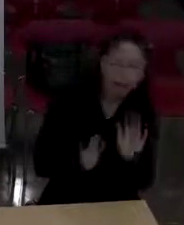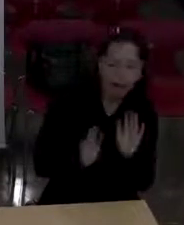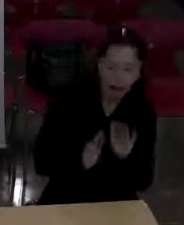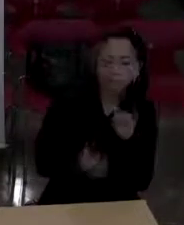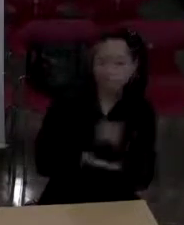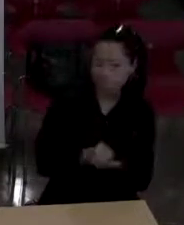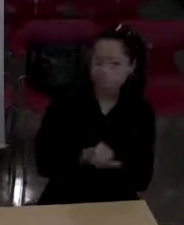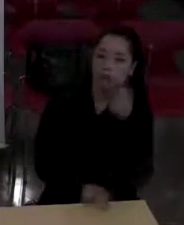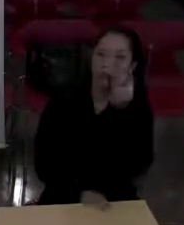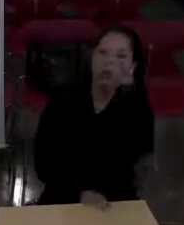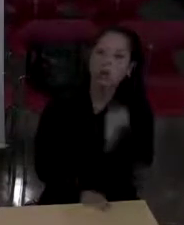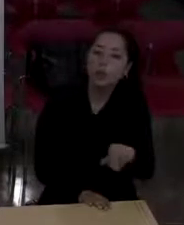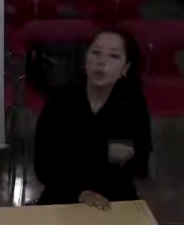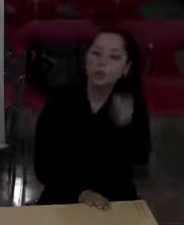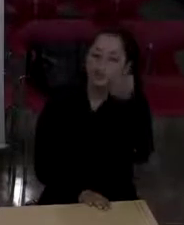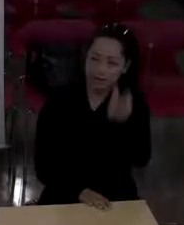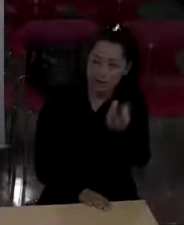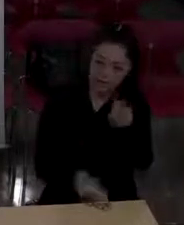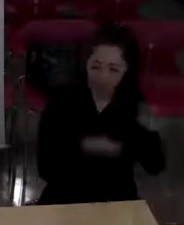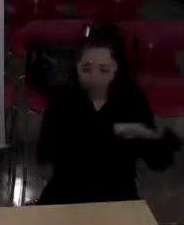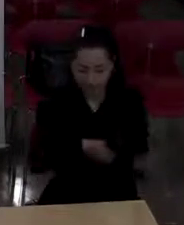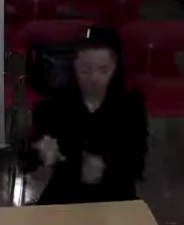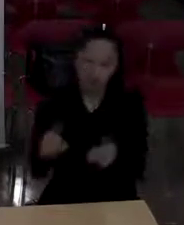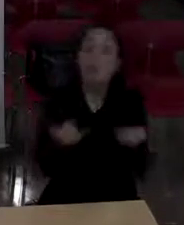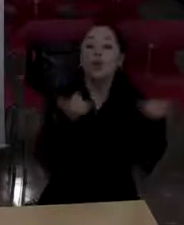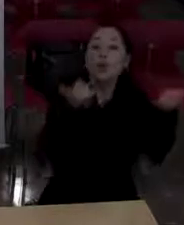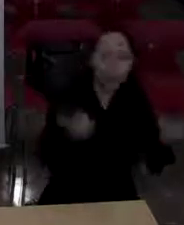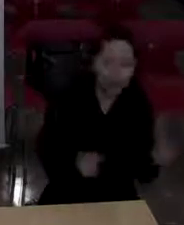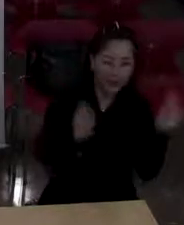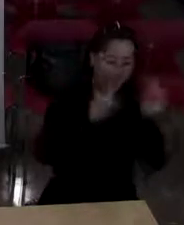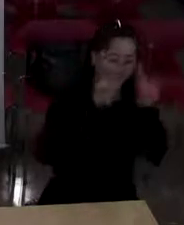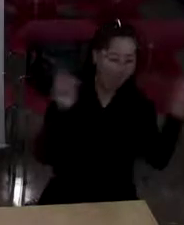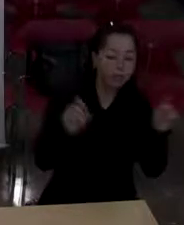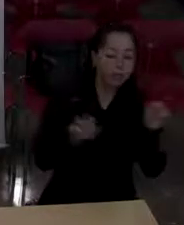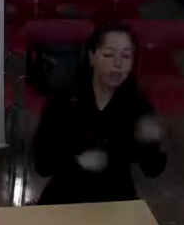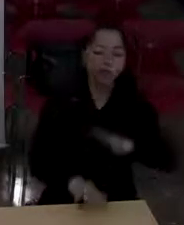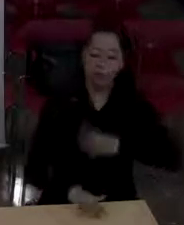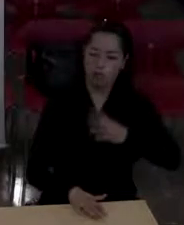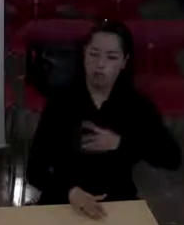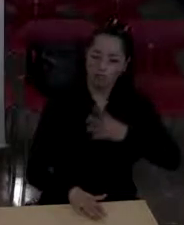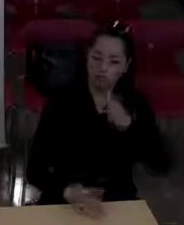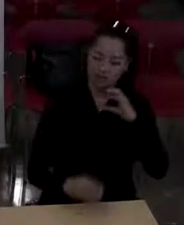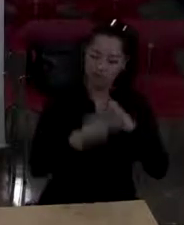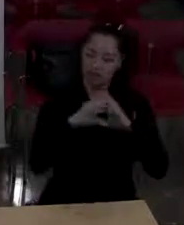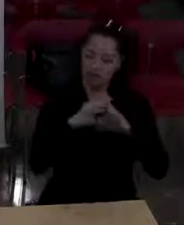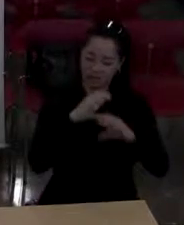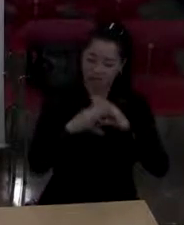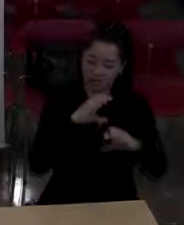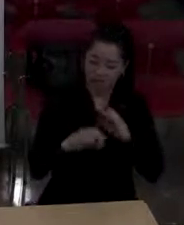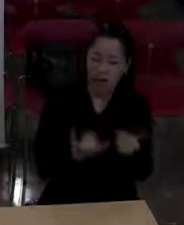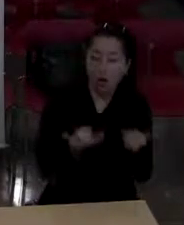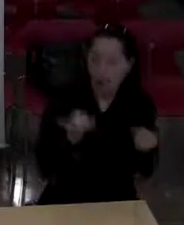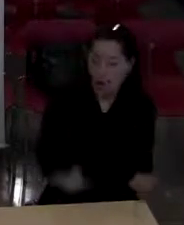la que abordamos que va a ser sobre competencia comunicativa. ¿Cuál es el objetivo del encuentro de esta